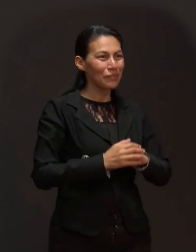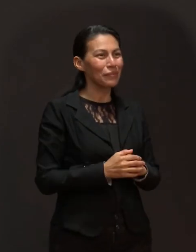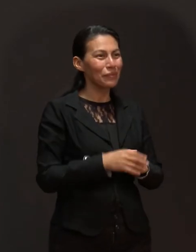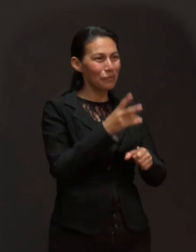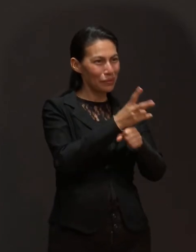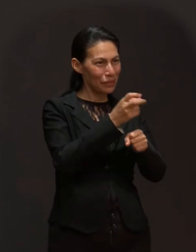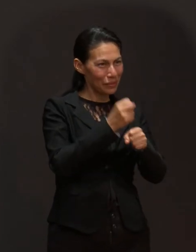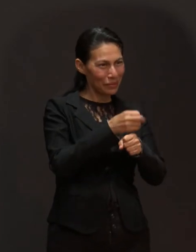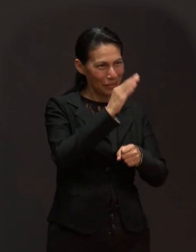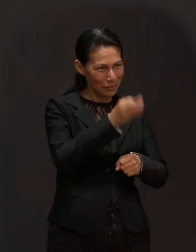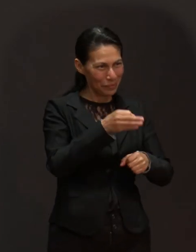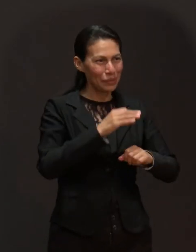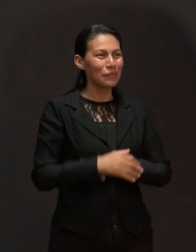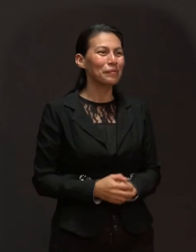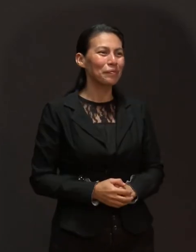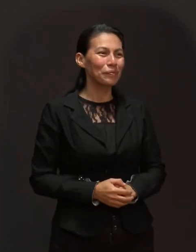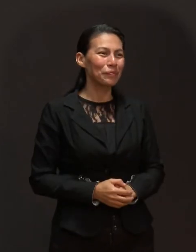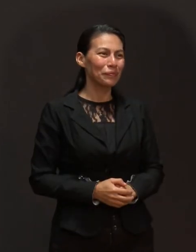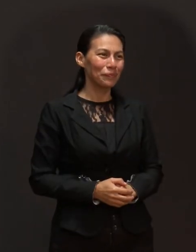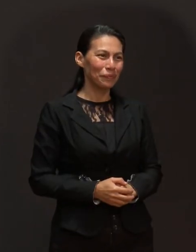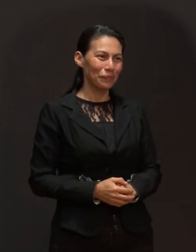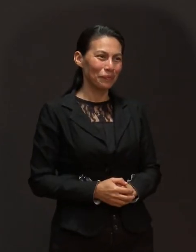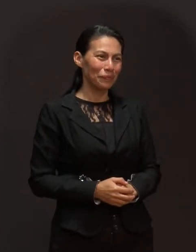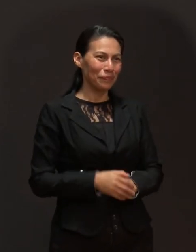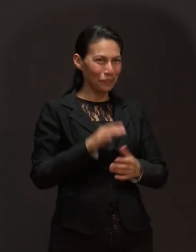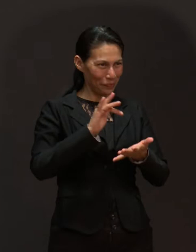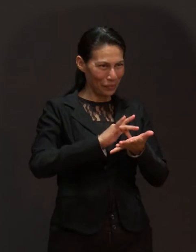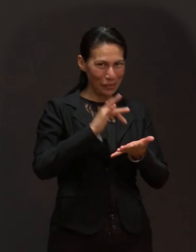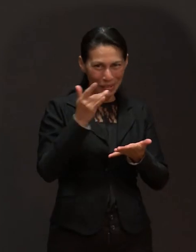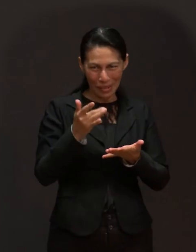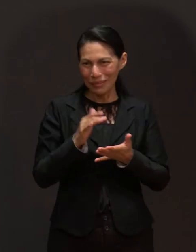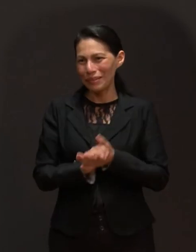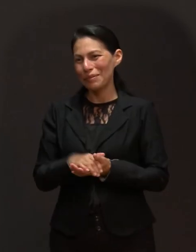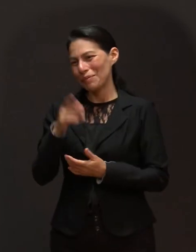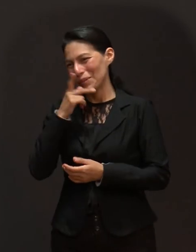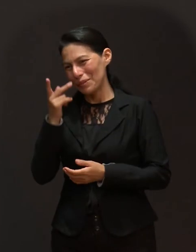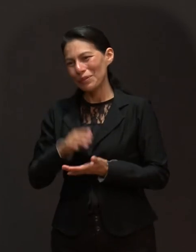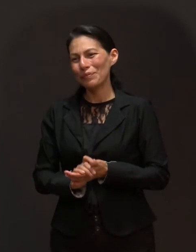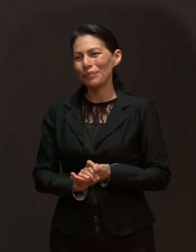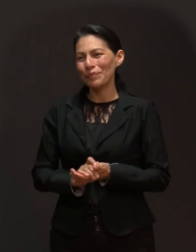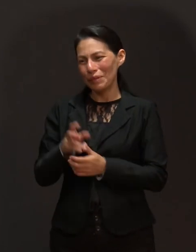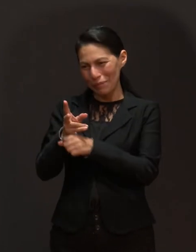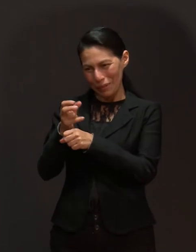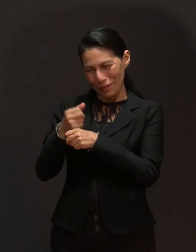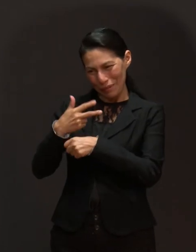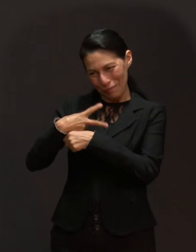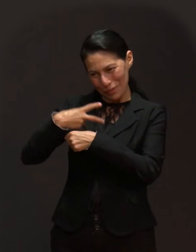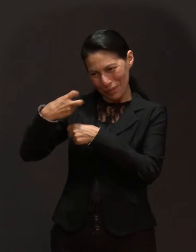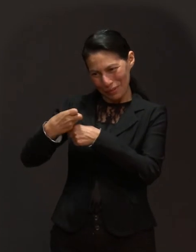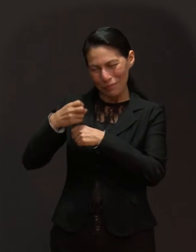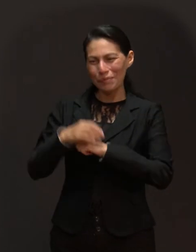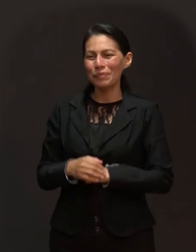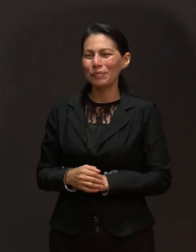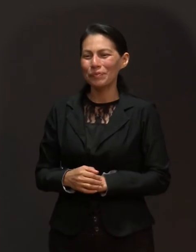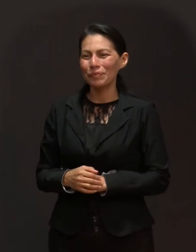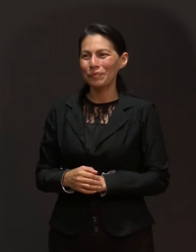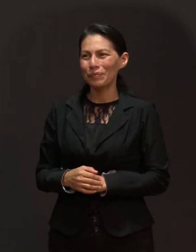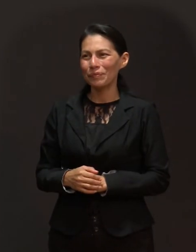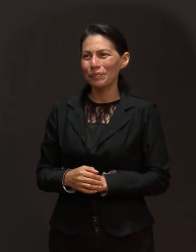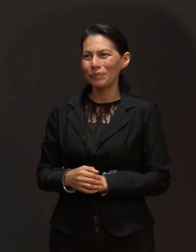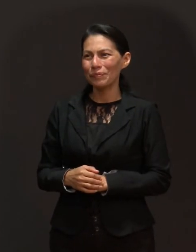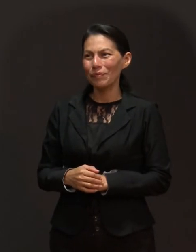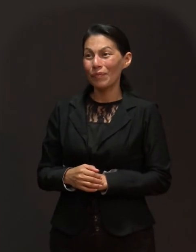nosotros y haber aceptado nuestra invitación. Gracias Pastor a usted por invitarme.